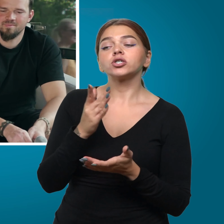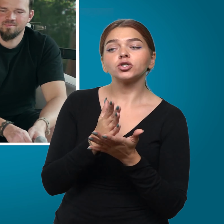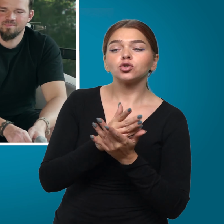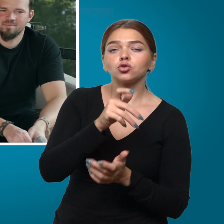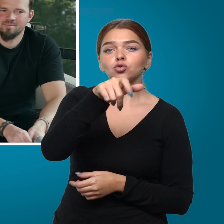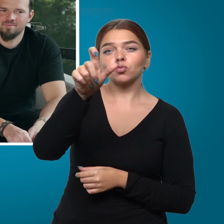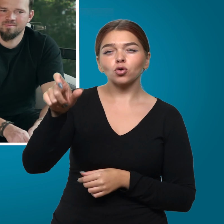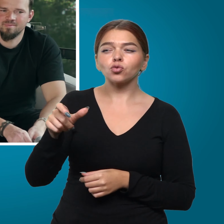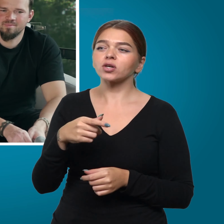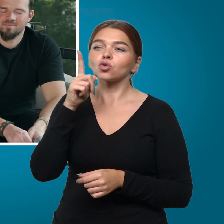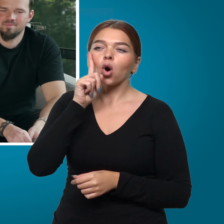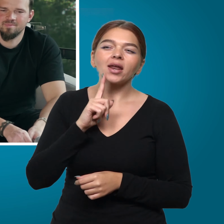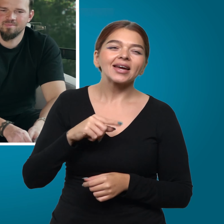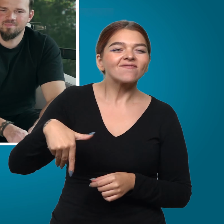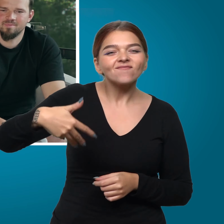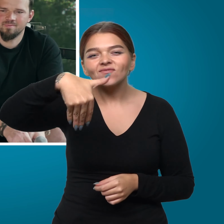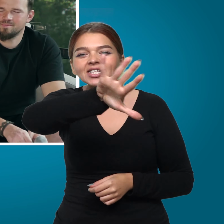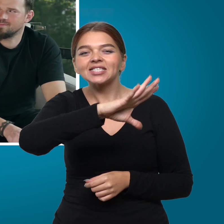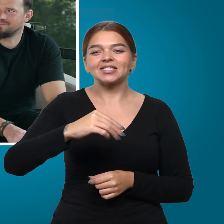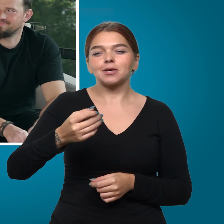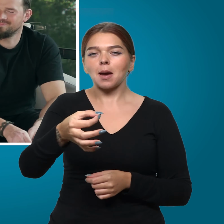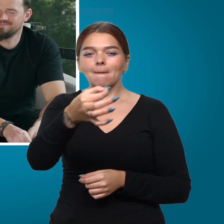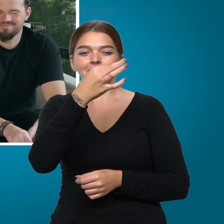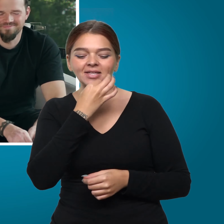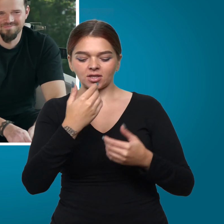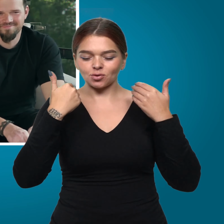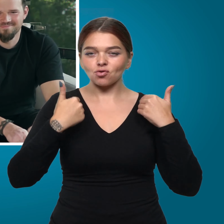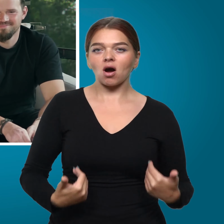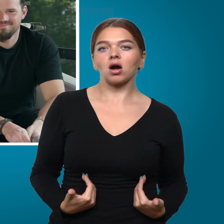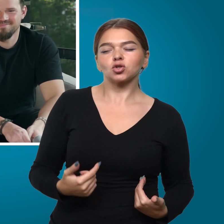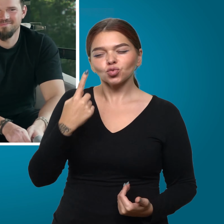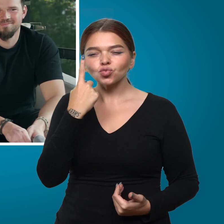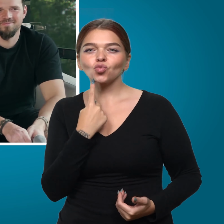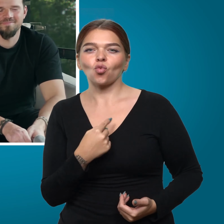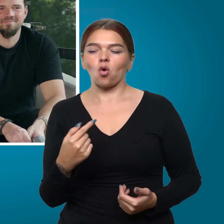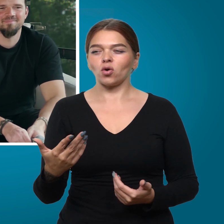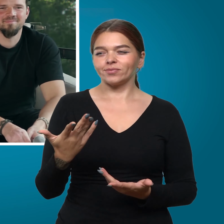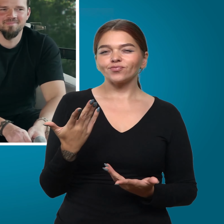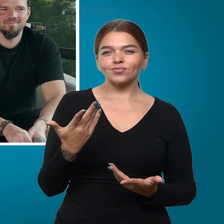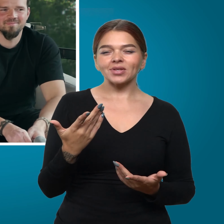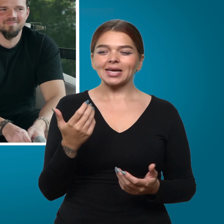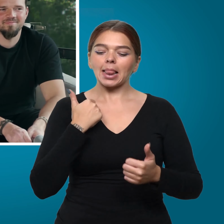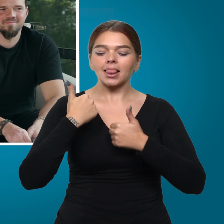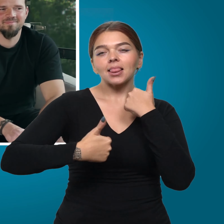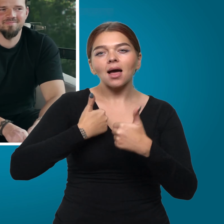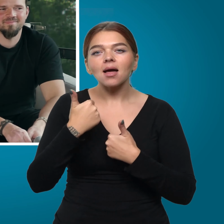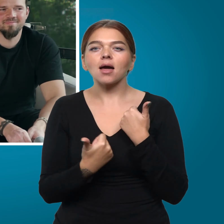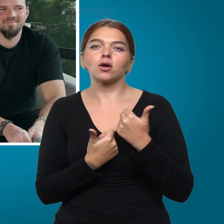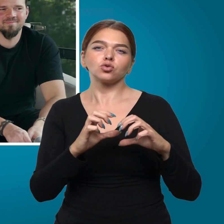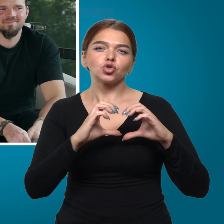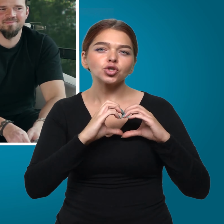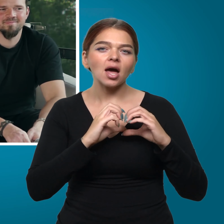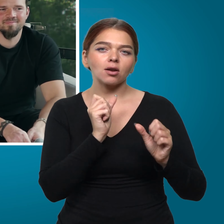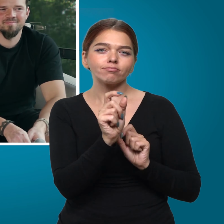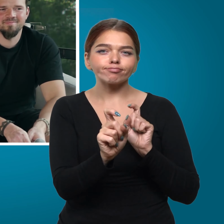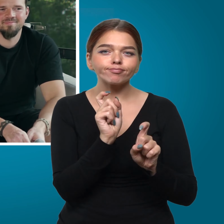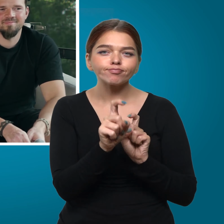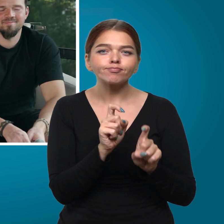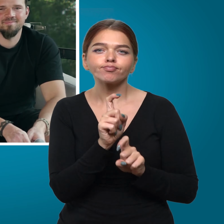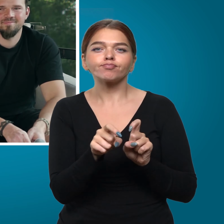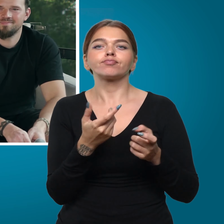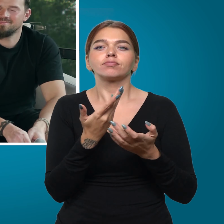kad mane mėgtų, kad čia daug tų laikų, patiktukų, širdelių, ar kaip ten sakoma, gaučiau, ar ne, kad mane visur kviestų.